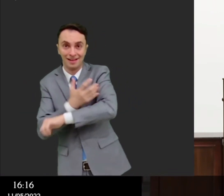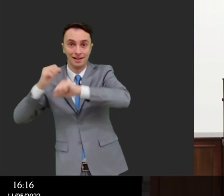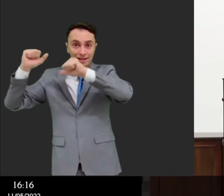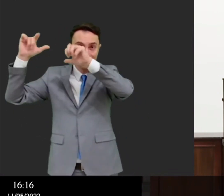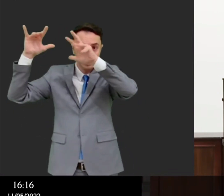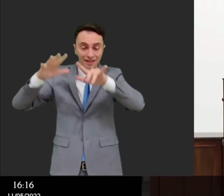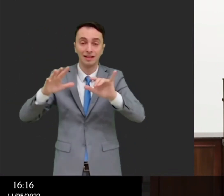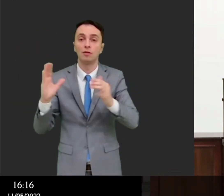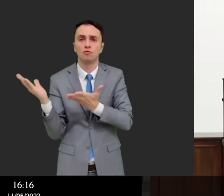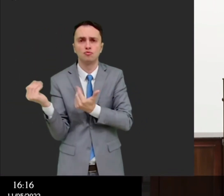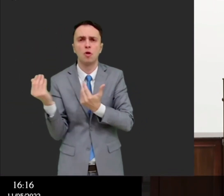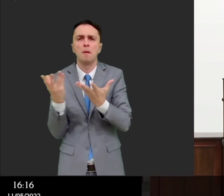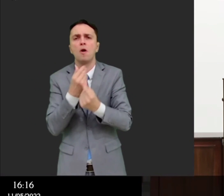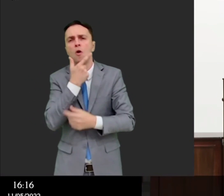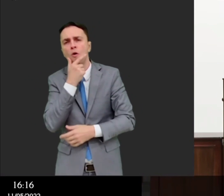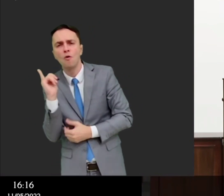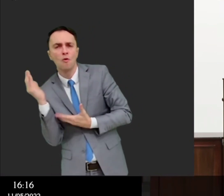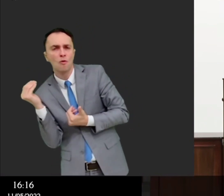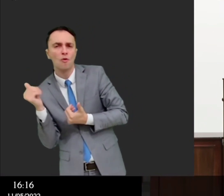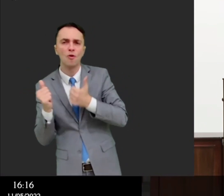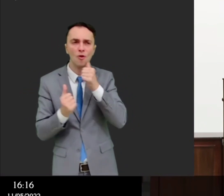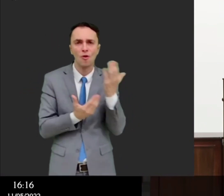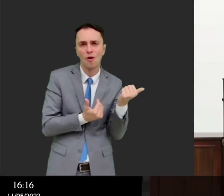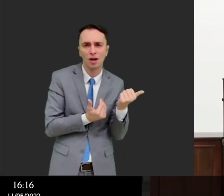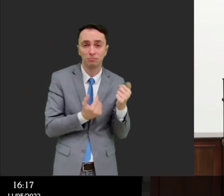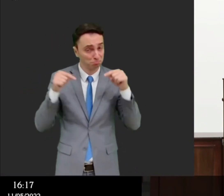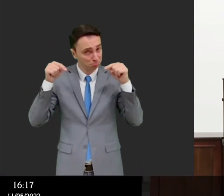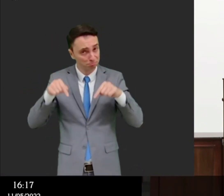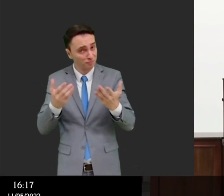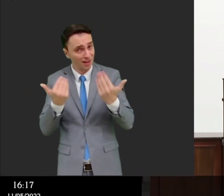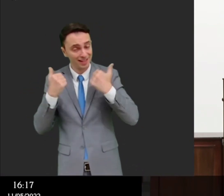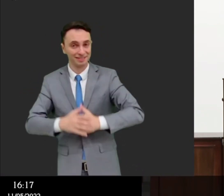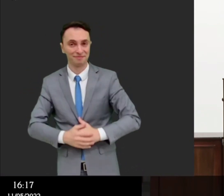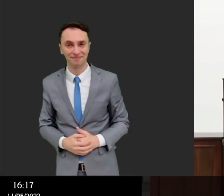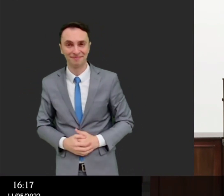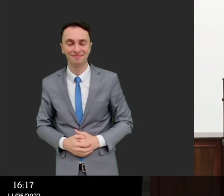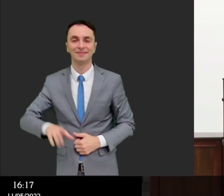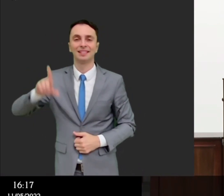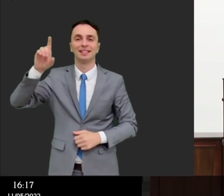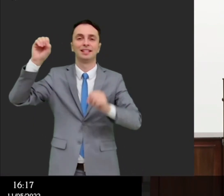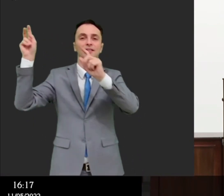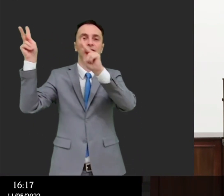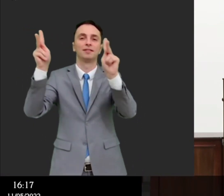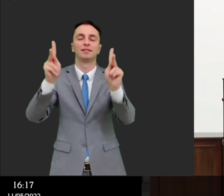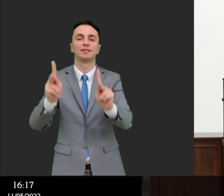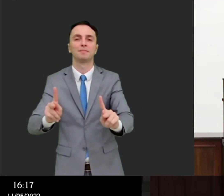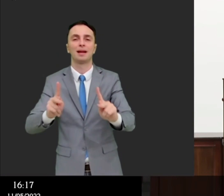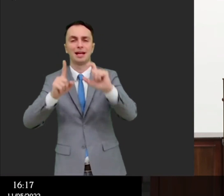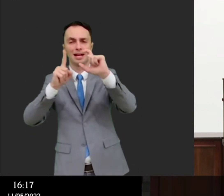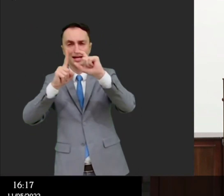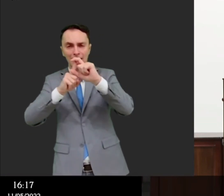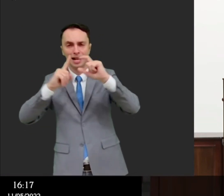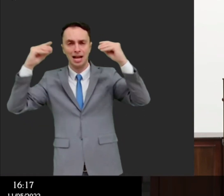moço, e com bastante moça, está chegando. Que a paz de Deus, a sua graça e a